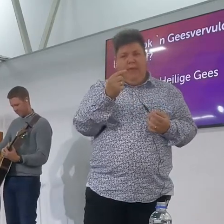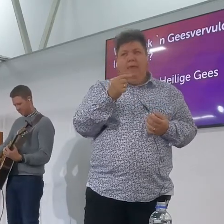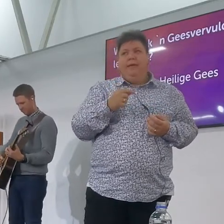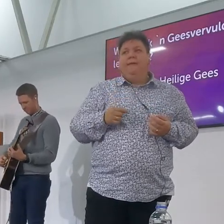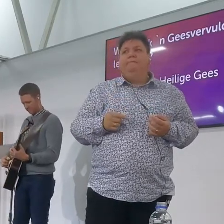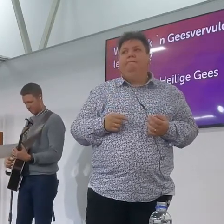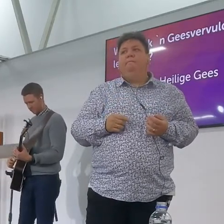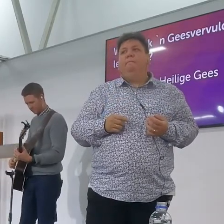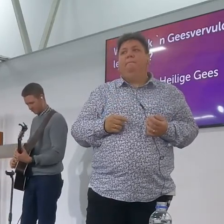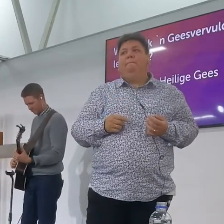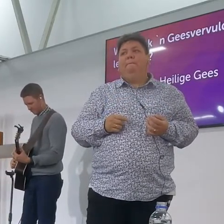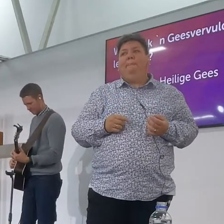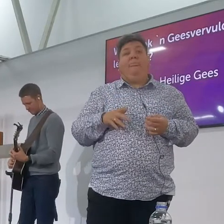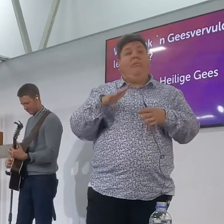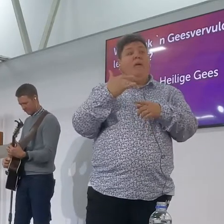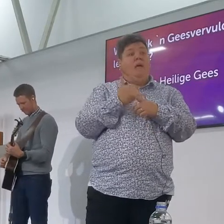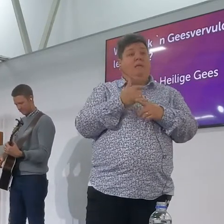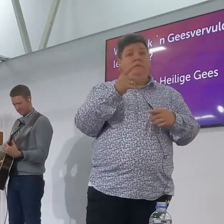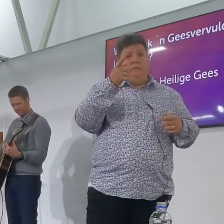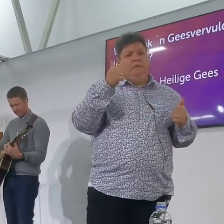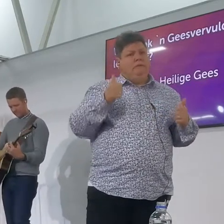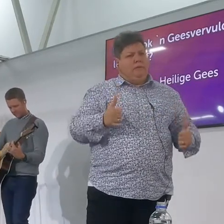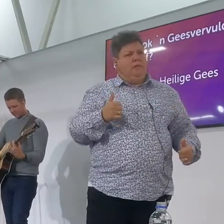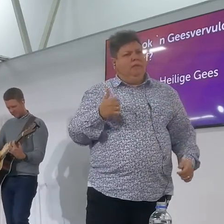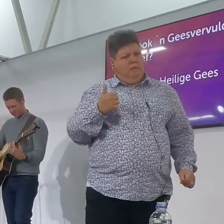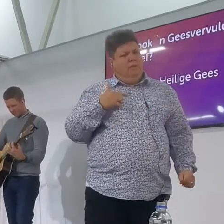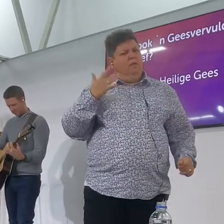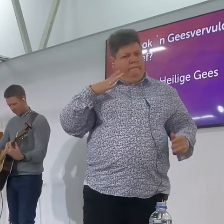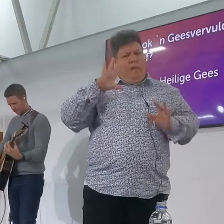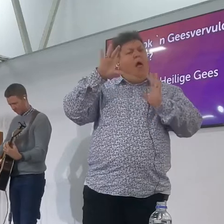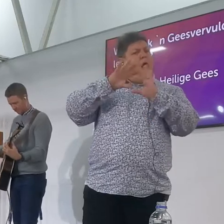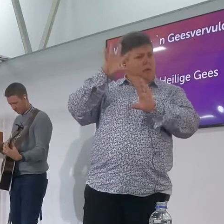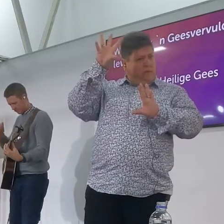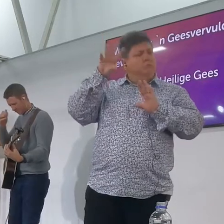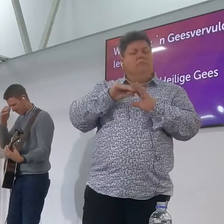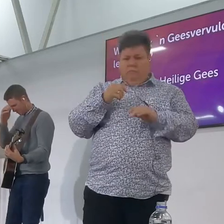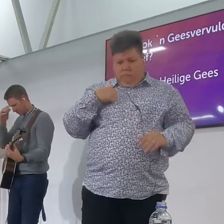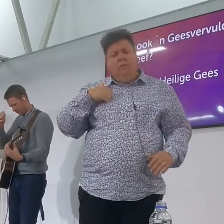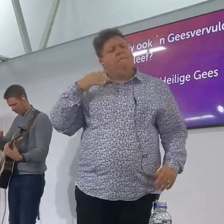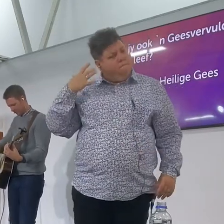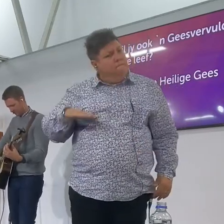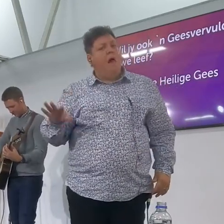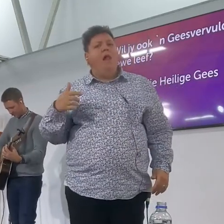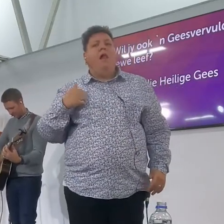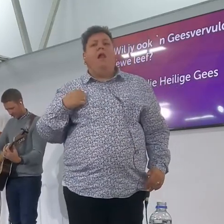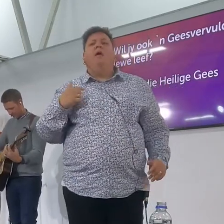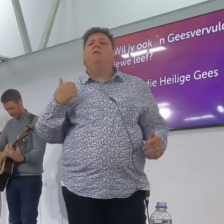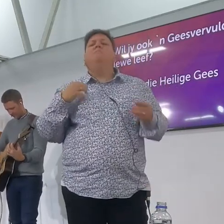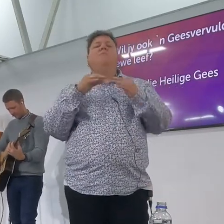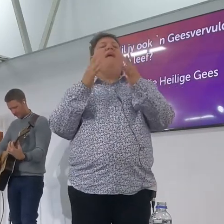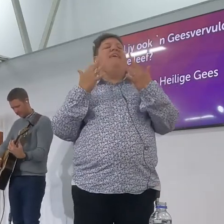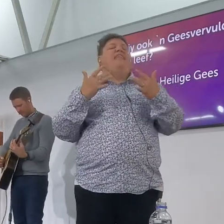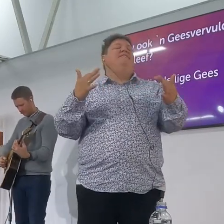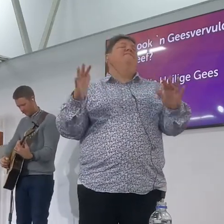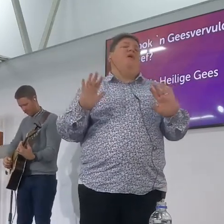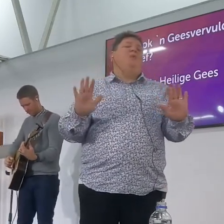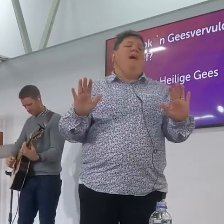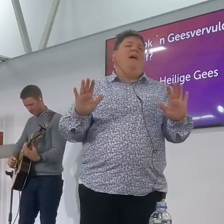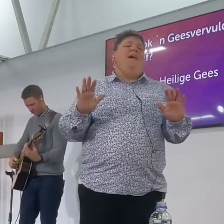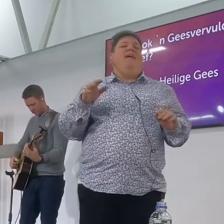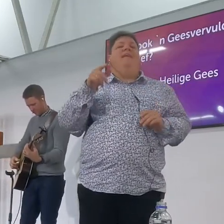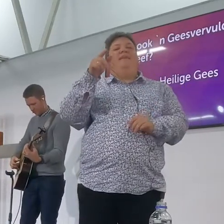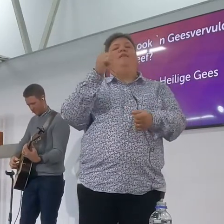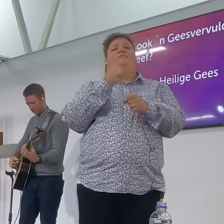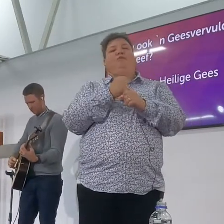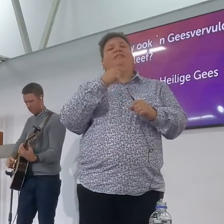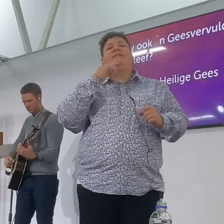maar As jy volgende sit en sê, maar ek wil ook 'n geesvervulde lewe leef, dan wil ek dit vir jou eenvoudig maak. Jy moet vanoggend ja